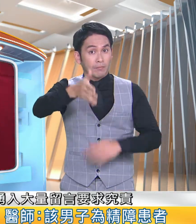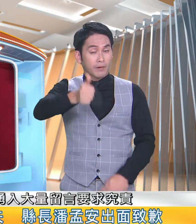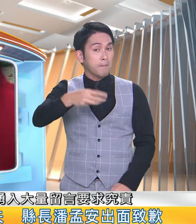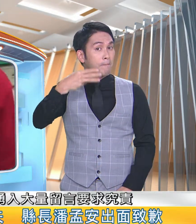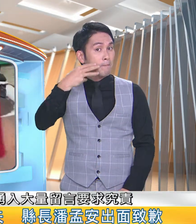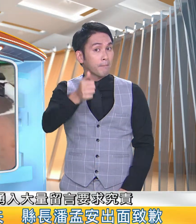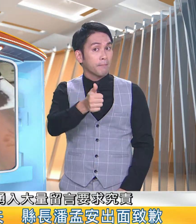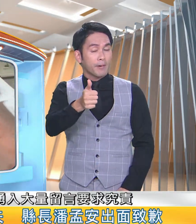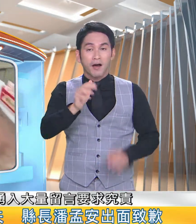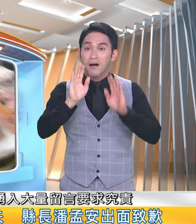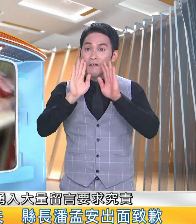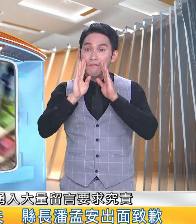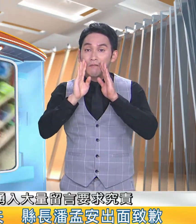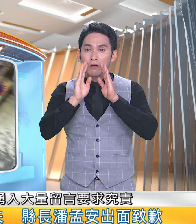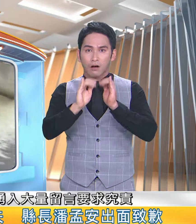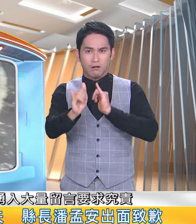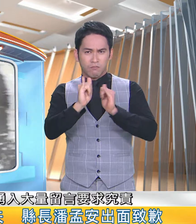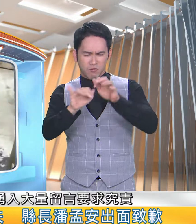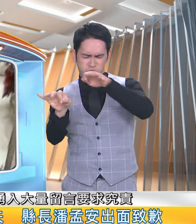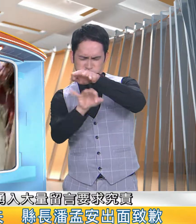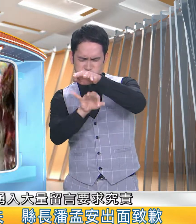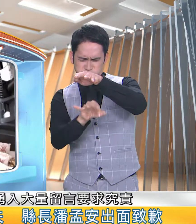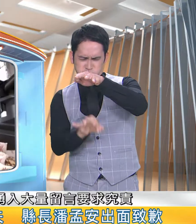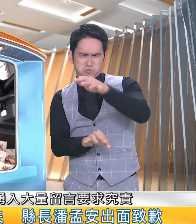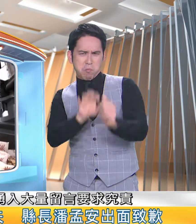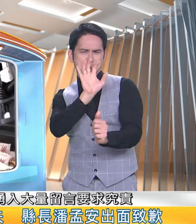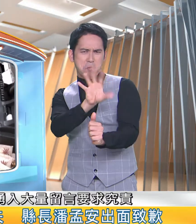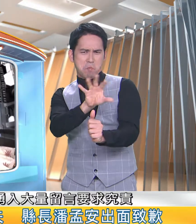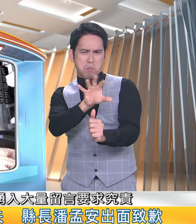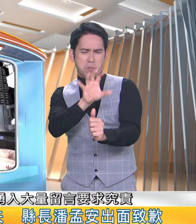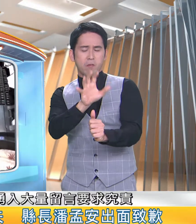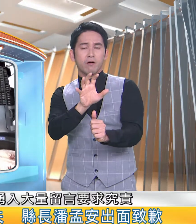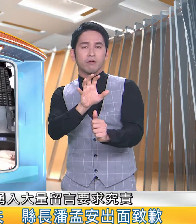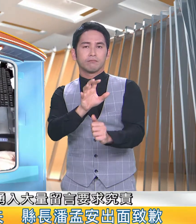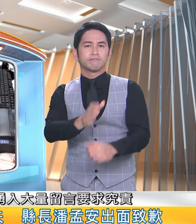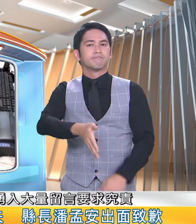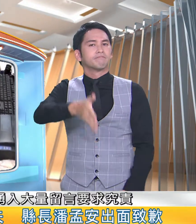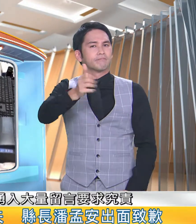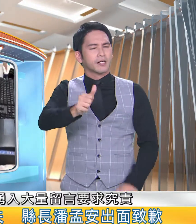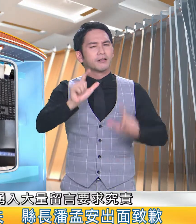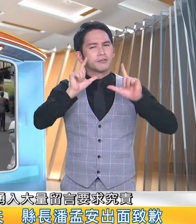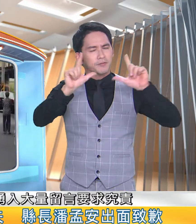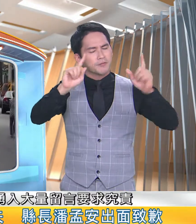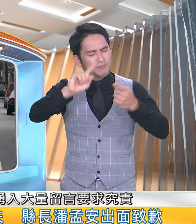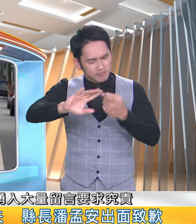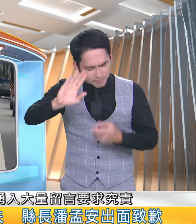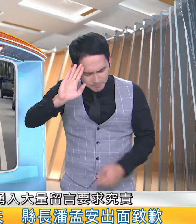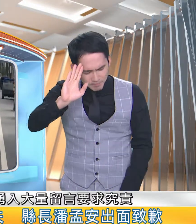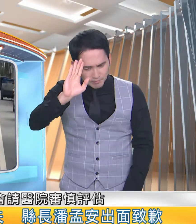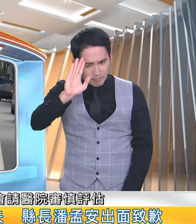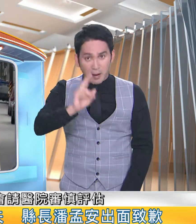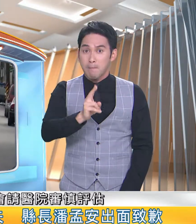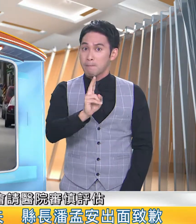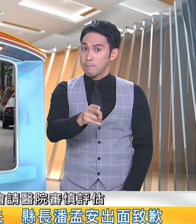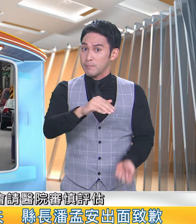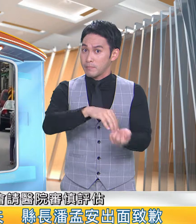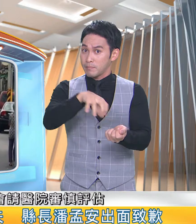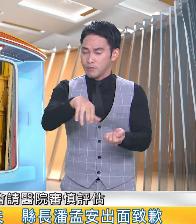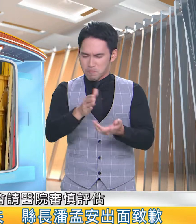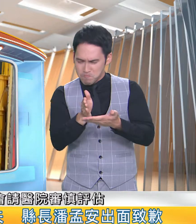的脸书涌入大量留言，要求就责。他也出面致歉，说会请医院